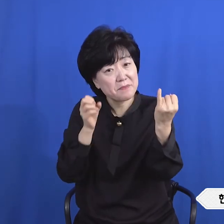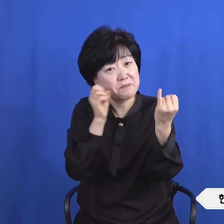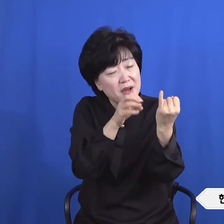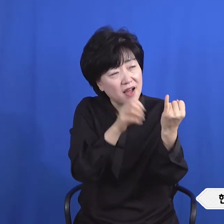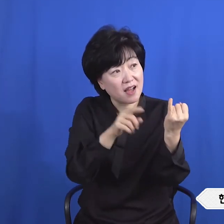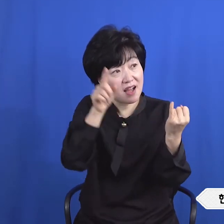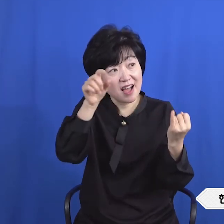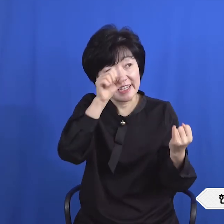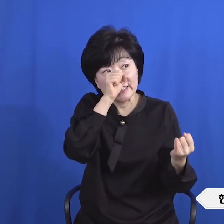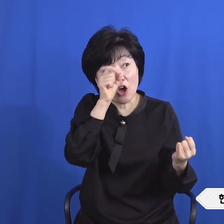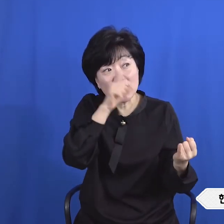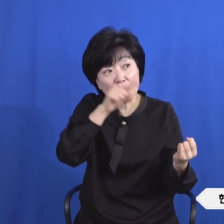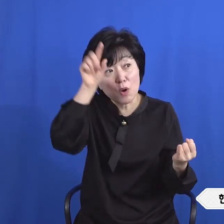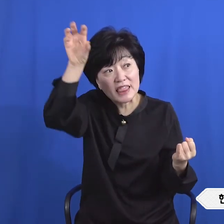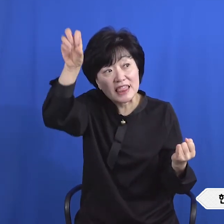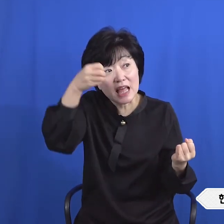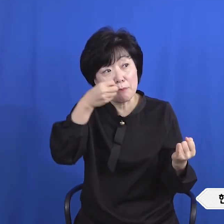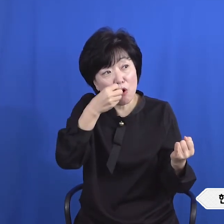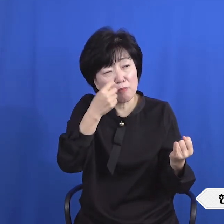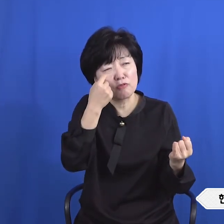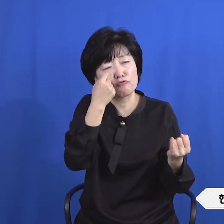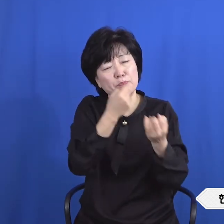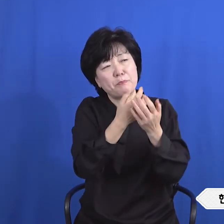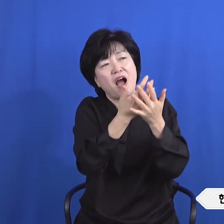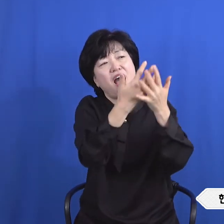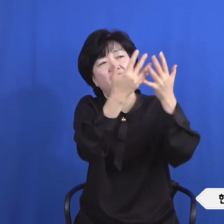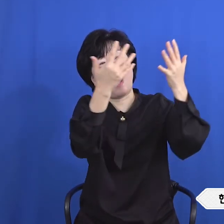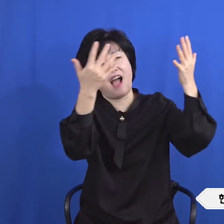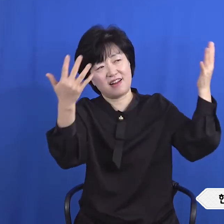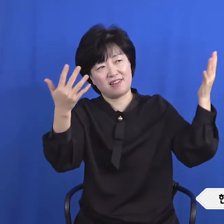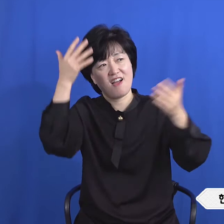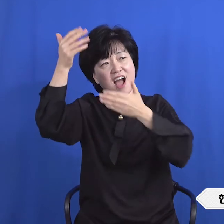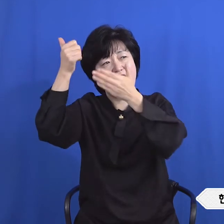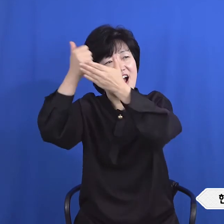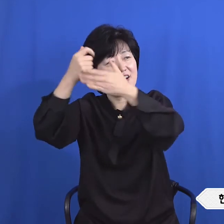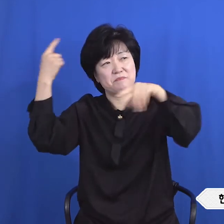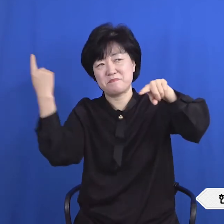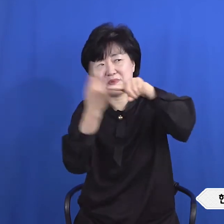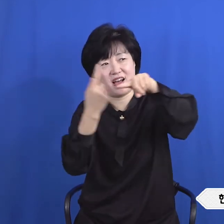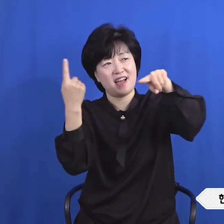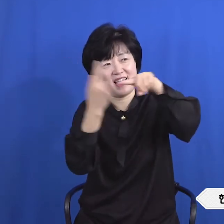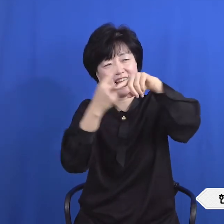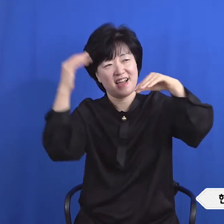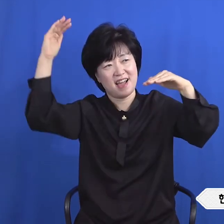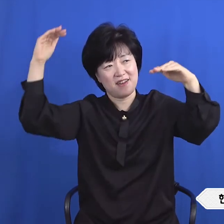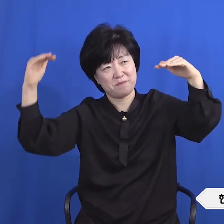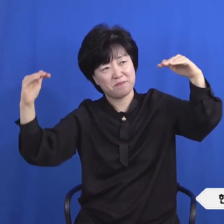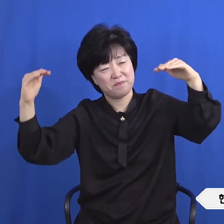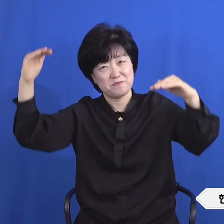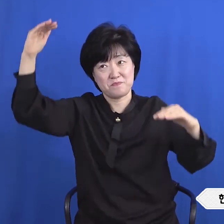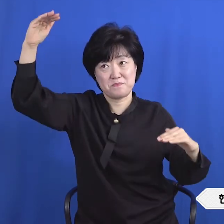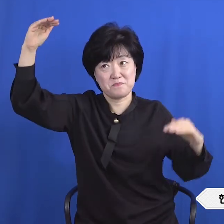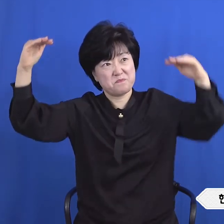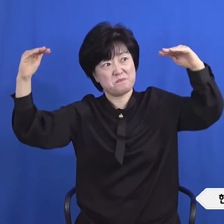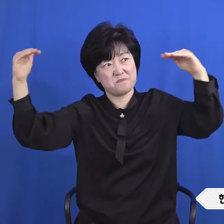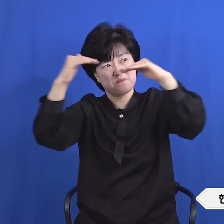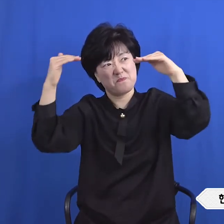이 선악과를 따먹으면 너희 눈이 밝아져서 하나님과 같이 된다, 그렇게 속삭였죠.